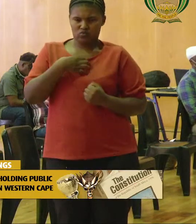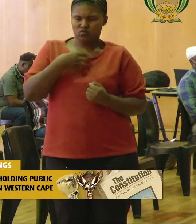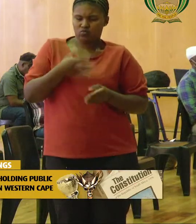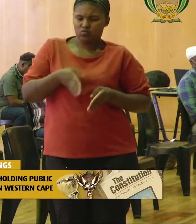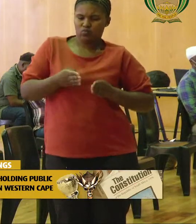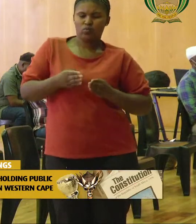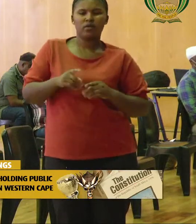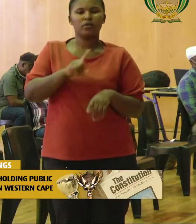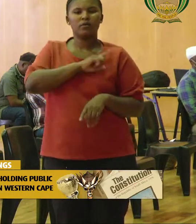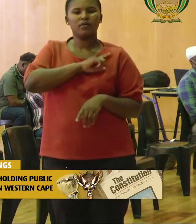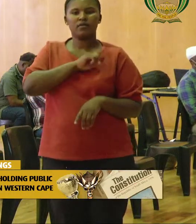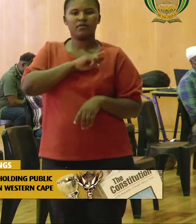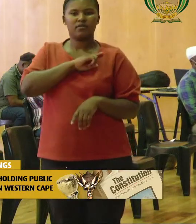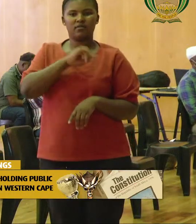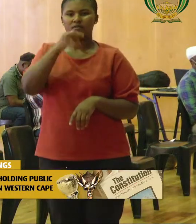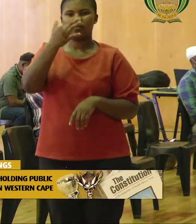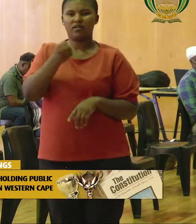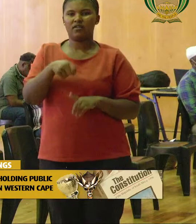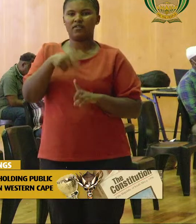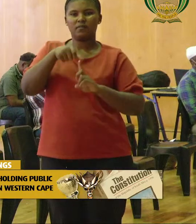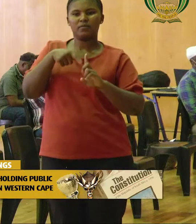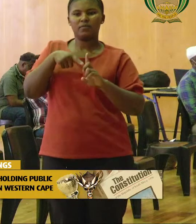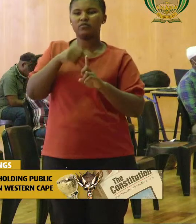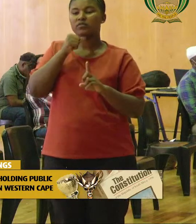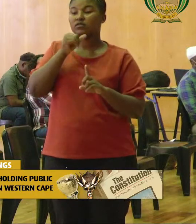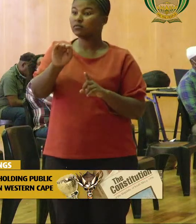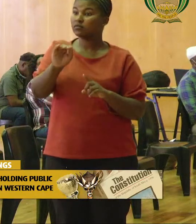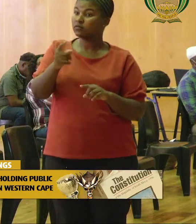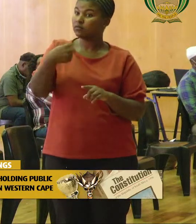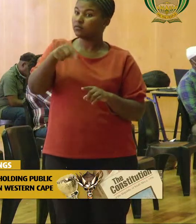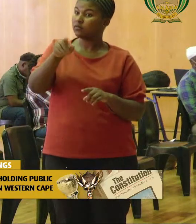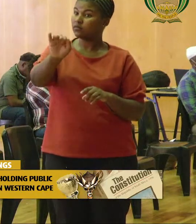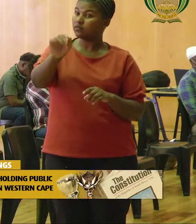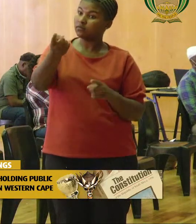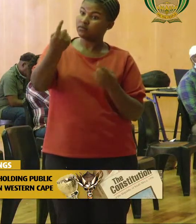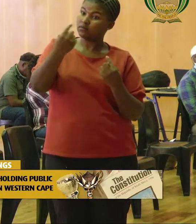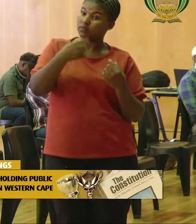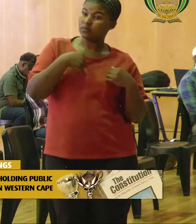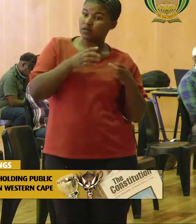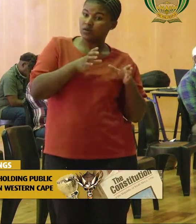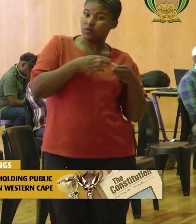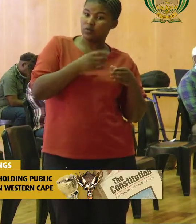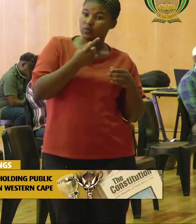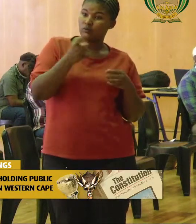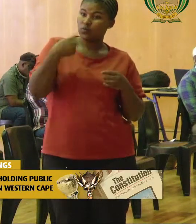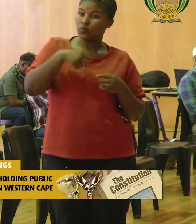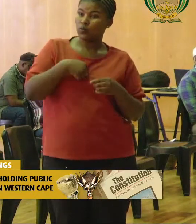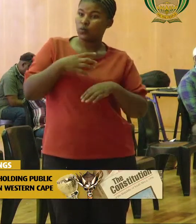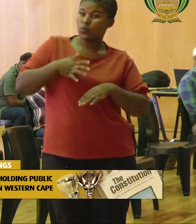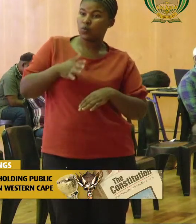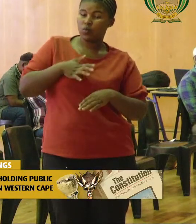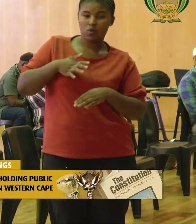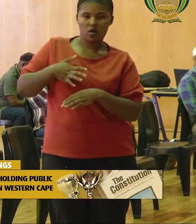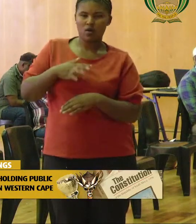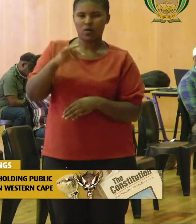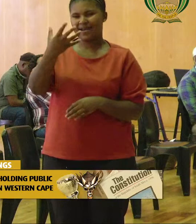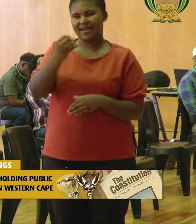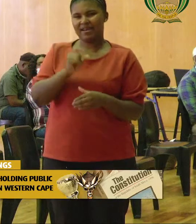akho mntu uza kubabamba okanye ba-akhawunte khona. Siyabona